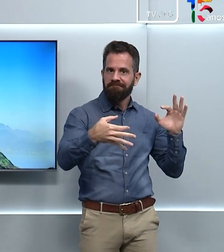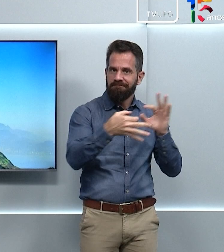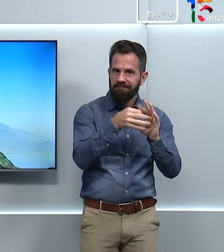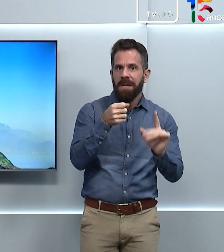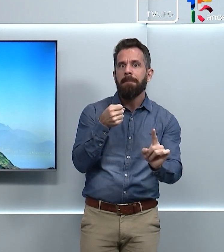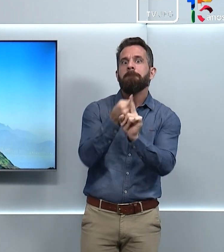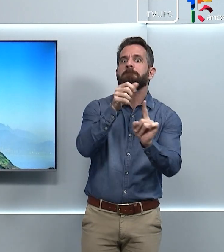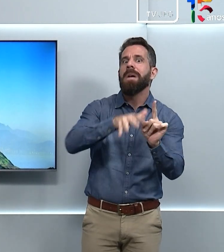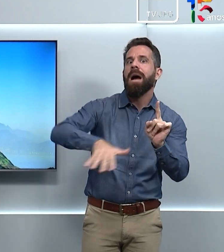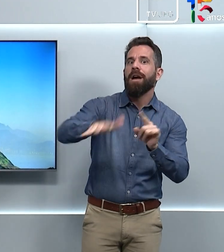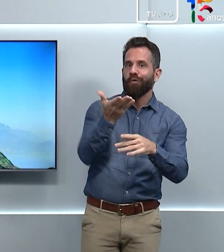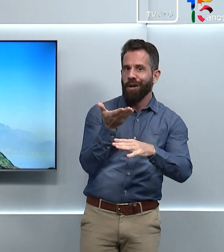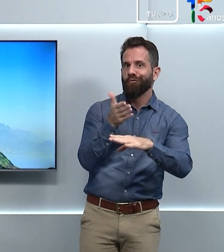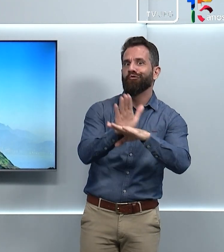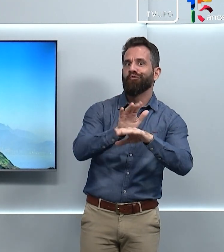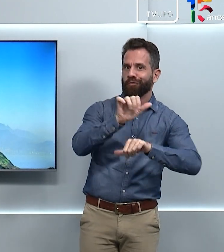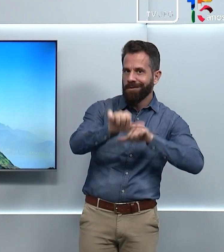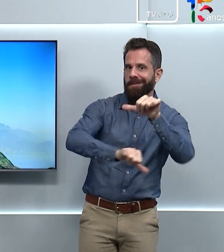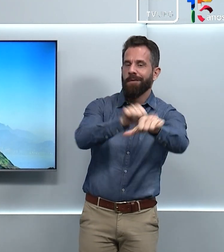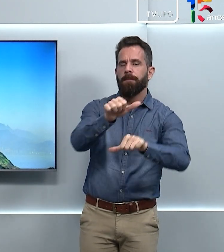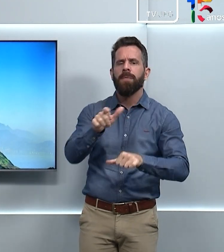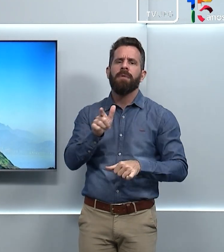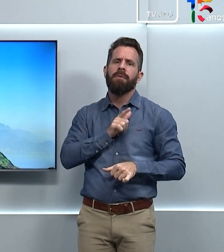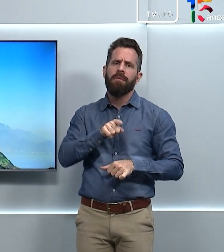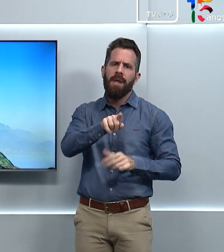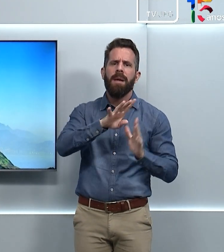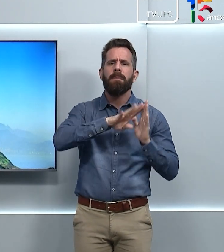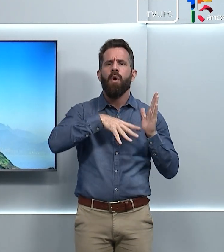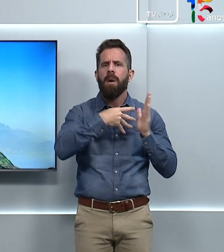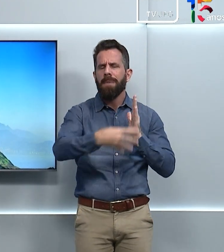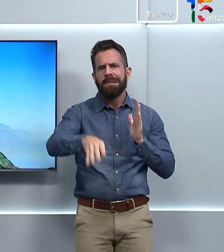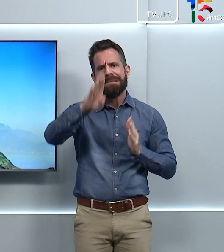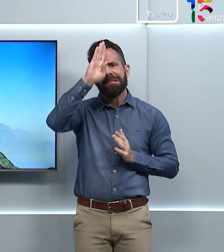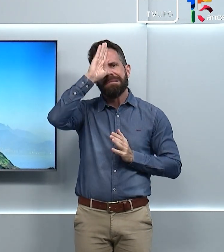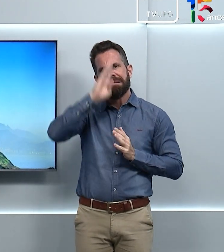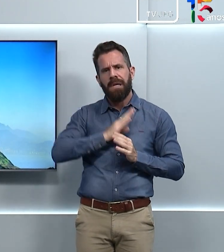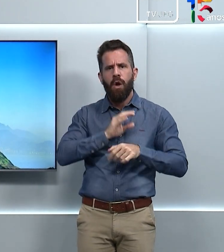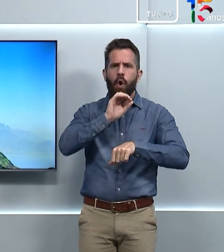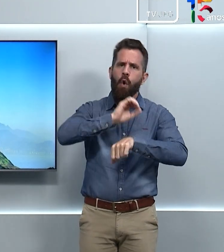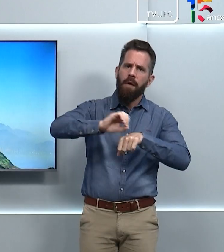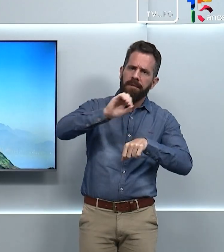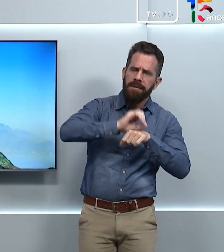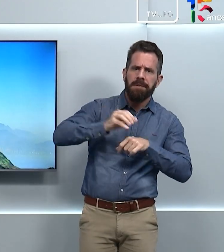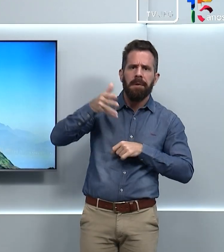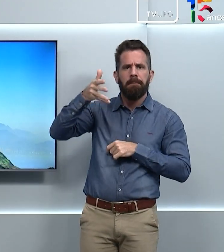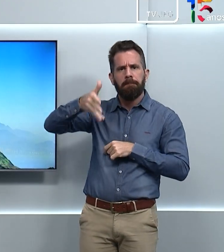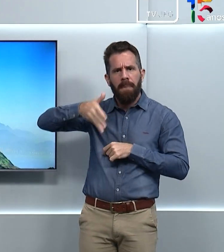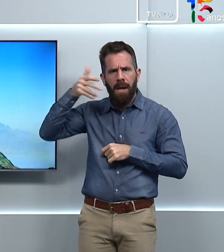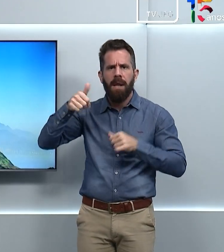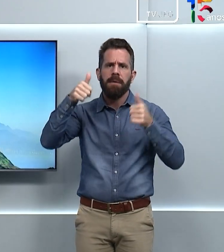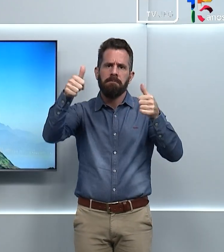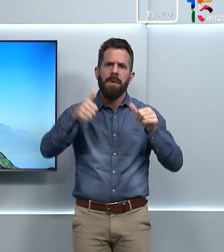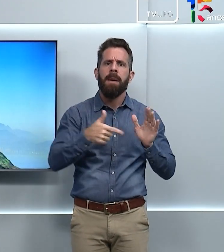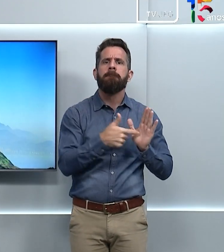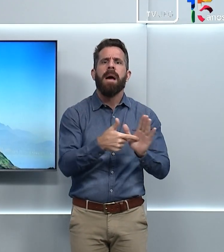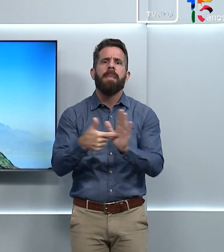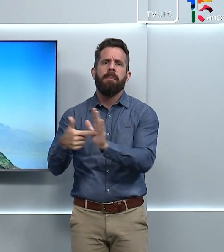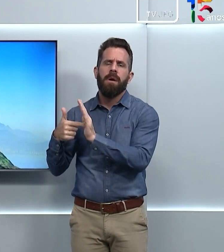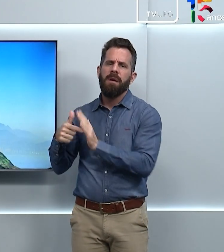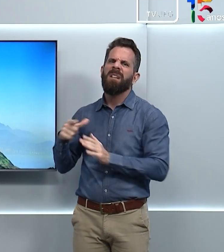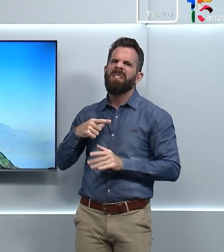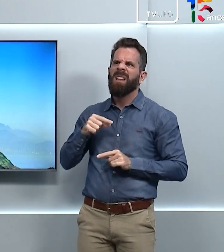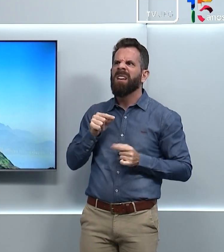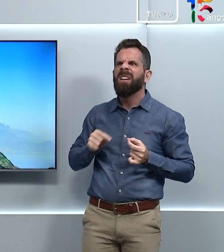completamente gratuita, com oficinas, palestras e exposições, distribuídas em diferentes regiões da nossa